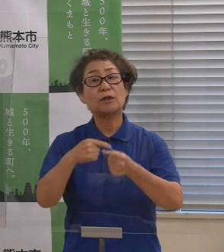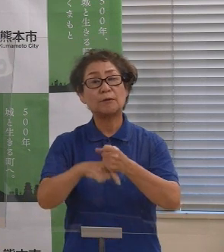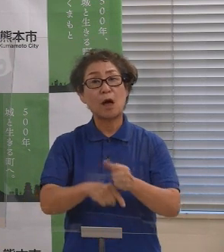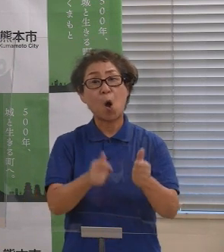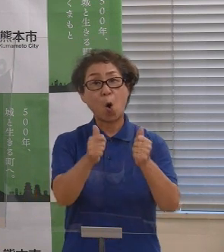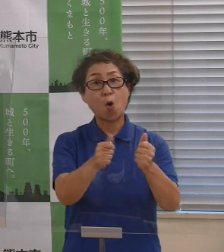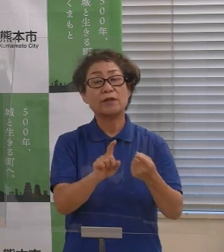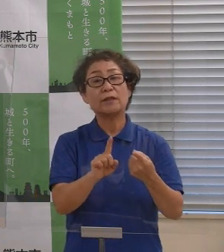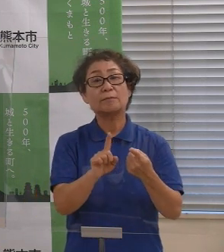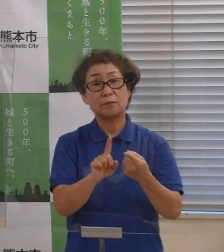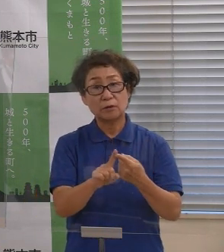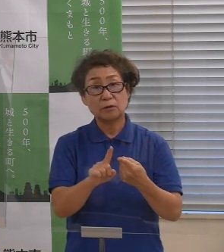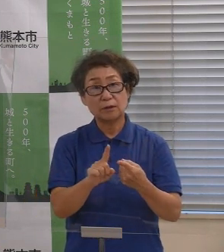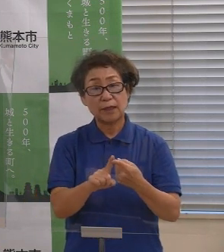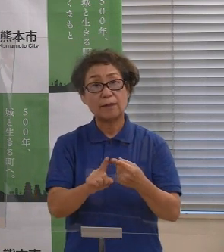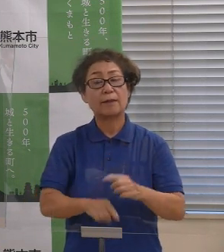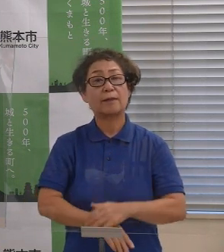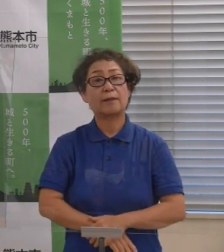法に基づいてですね、